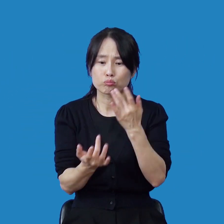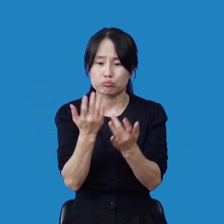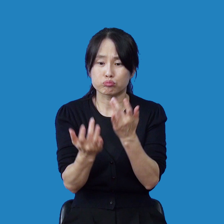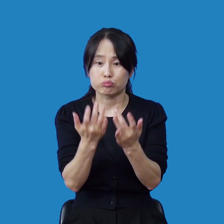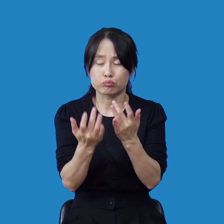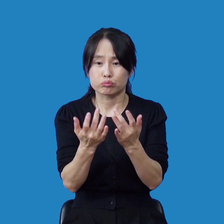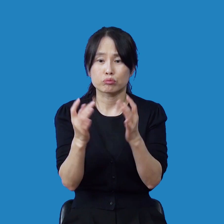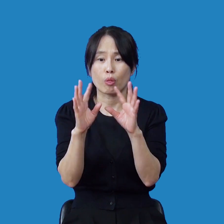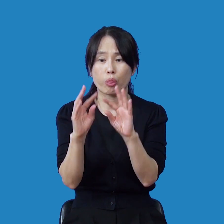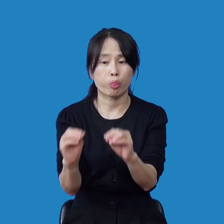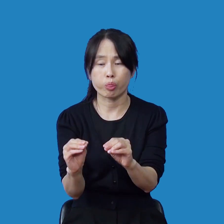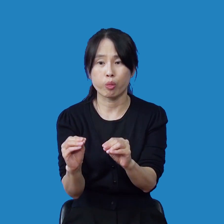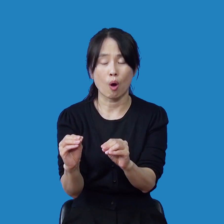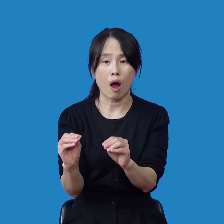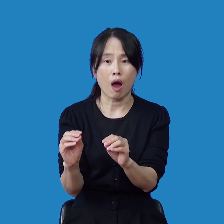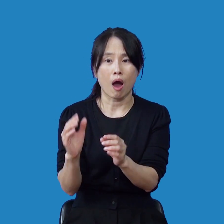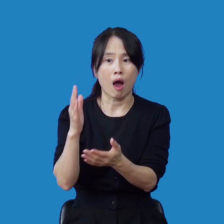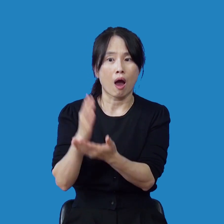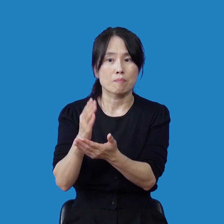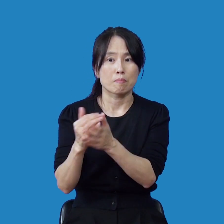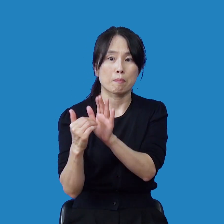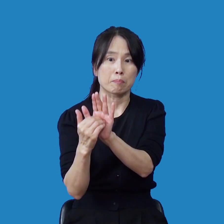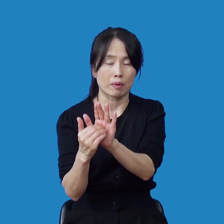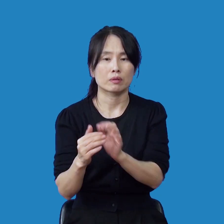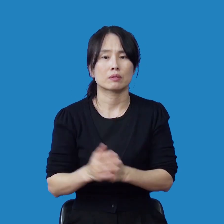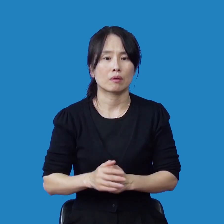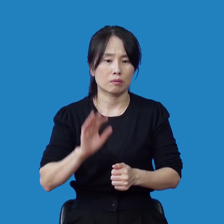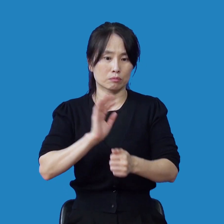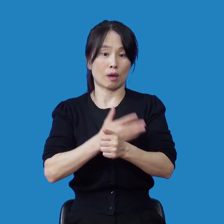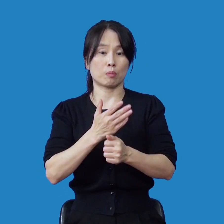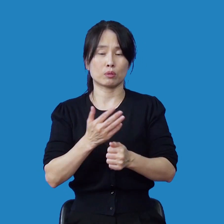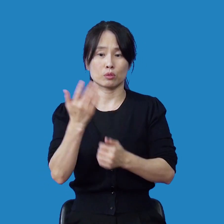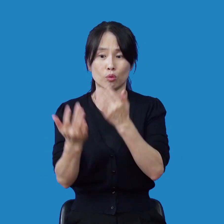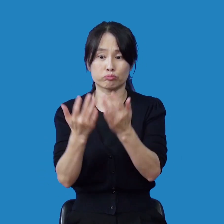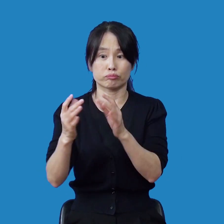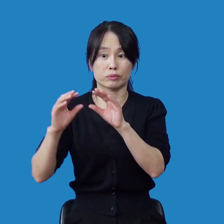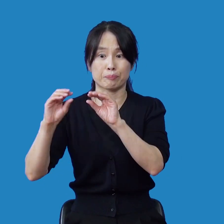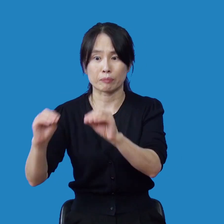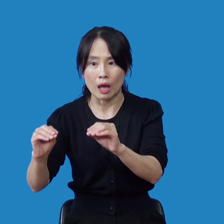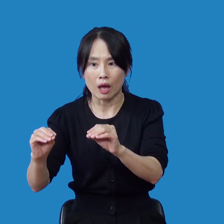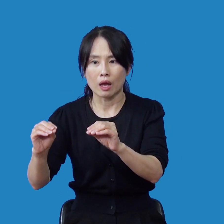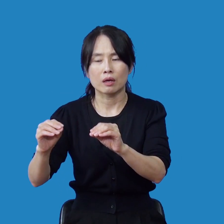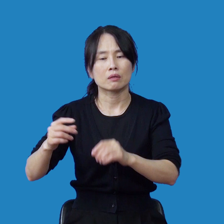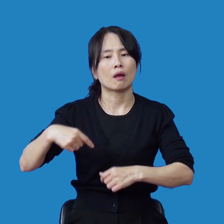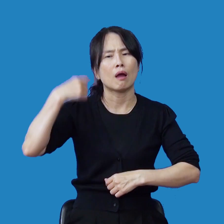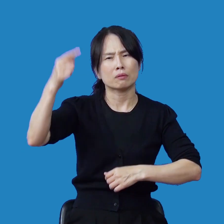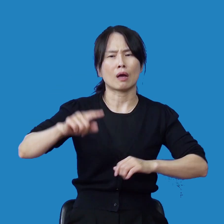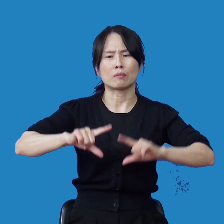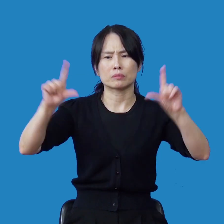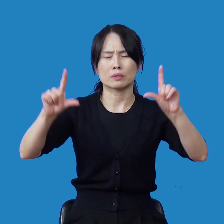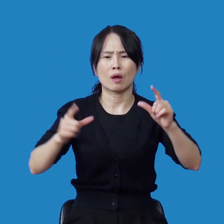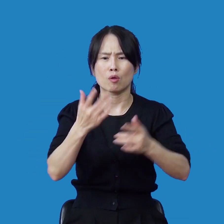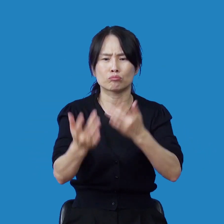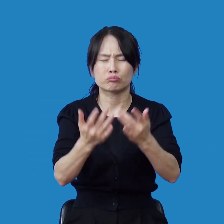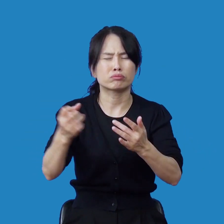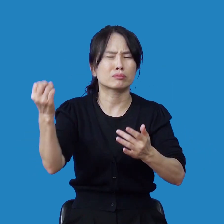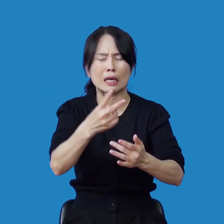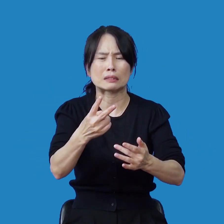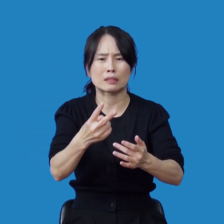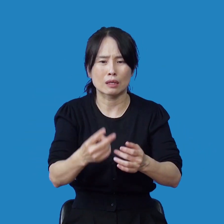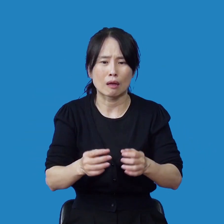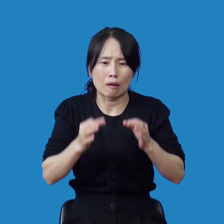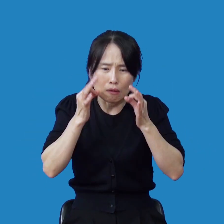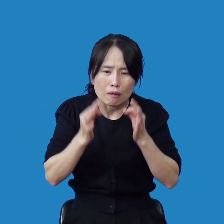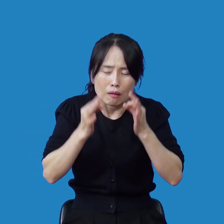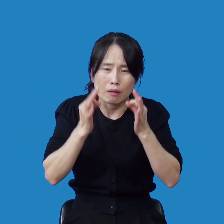큰 일이었습니다. 만약 잘못해서 불씨 꺼트려 버리면 다음날 아침에 불씨를 새로 살리는 것이 보통 일이 아니기